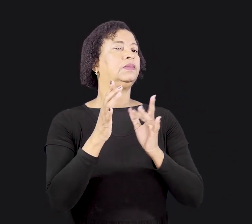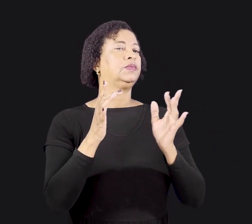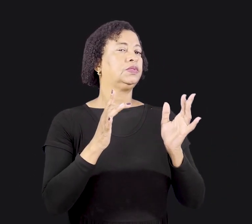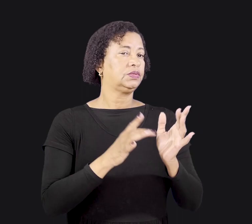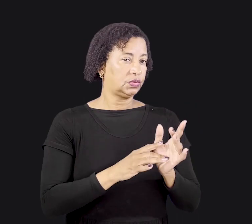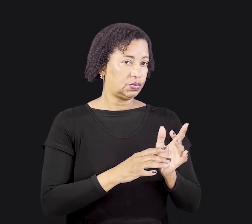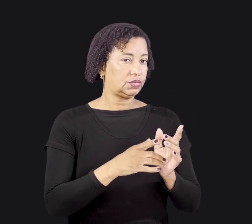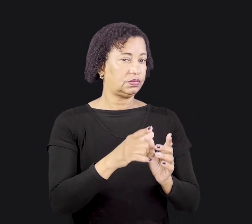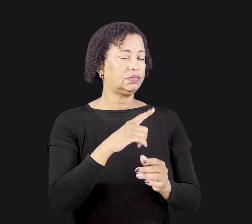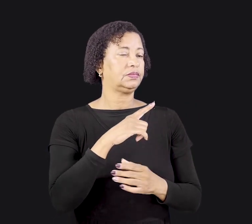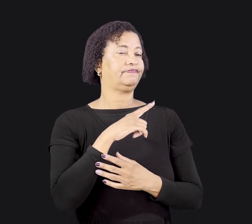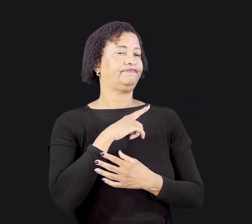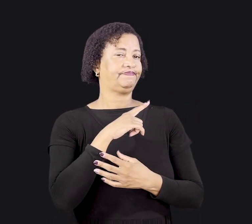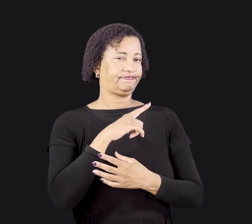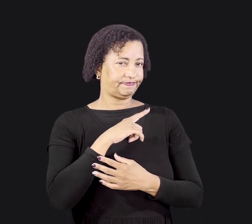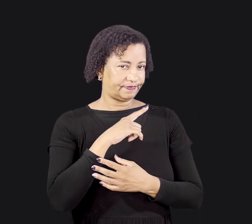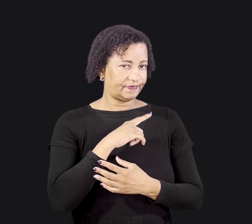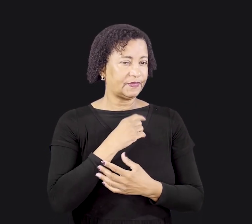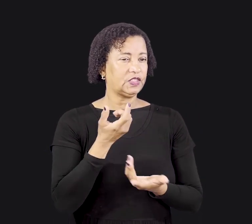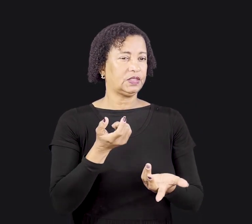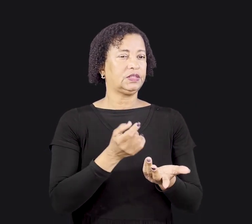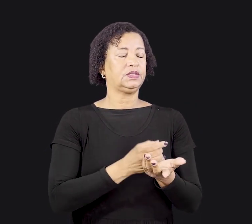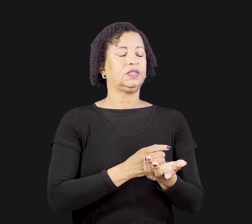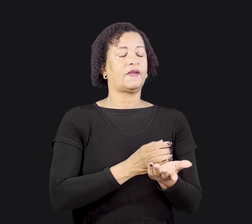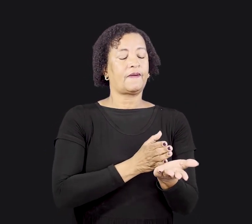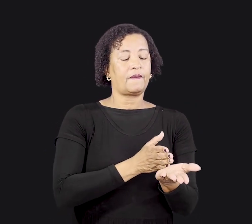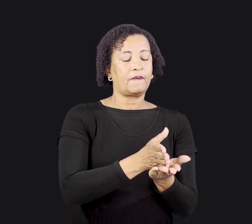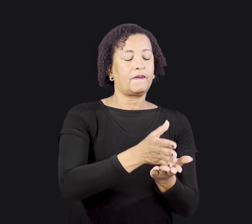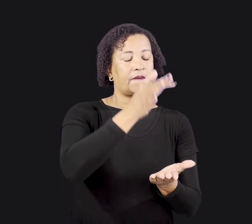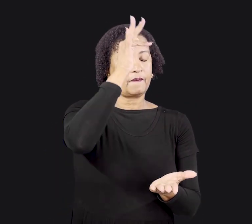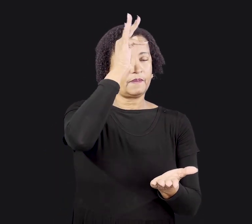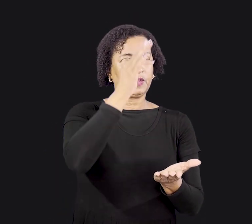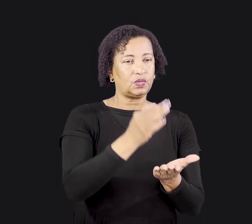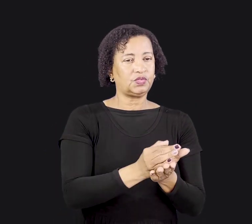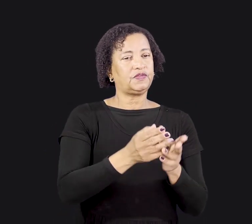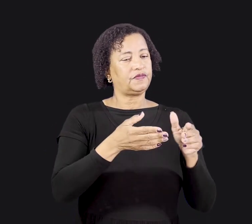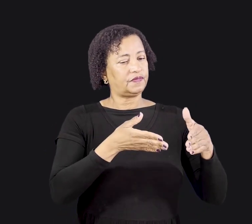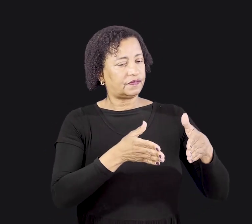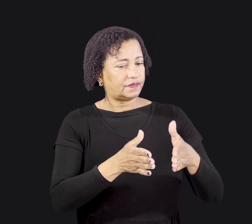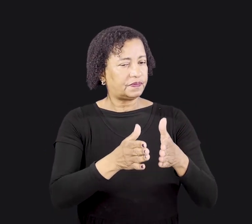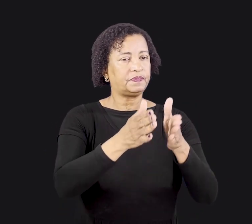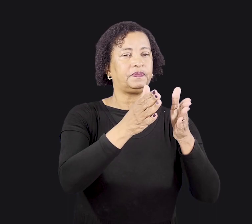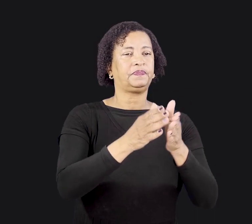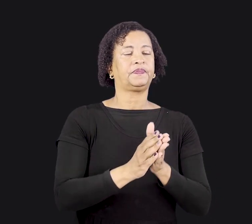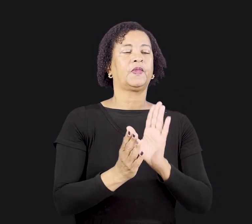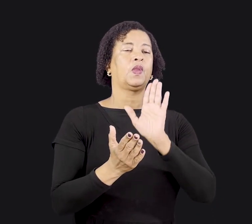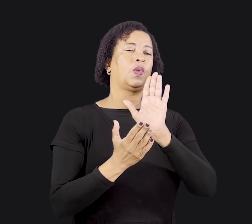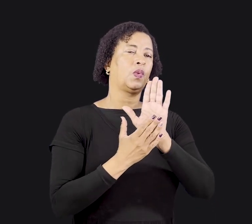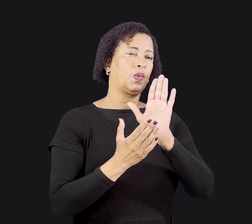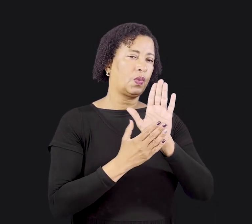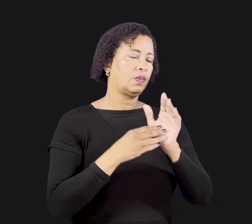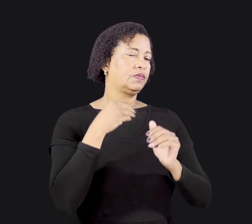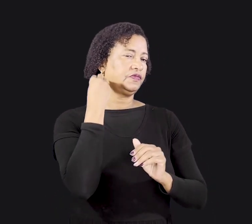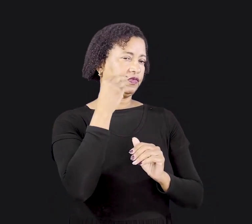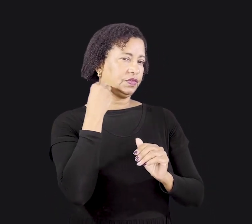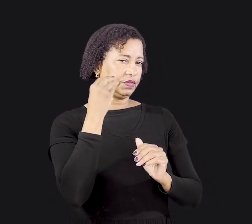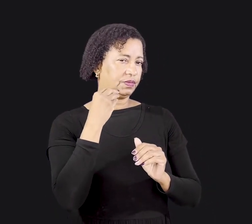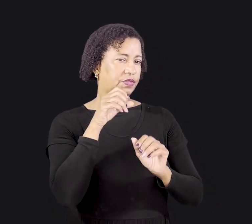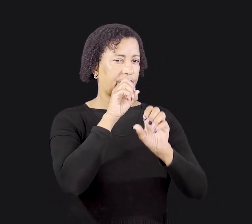Eles ainda tinham um caminho de fé a percorrer. O propósito dessa experiência para ensiná-los